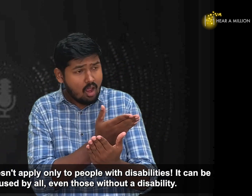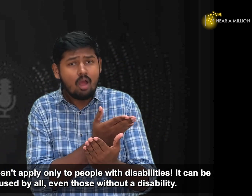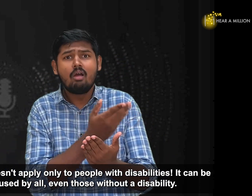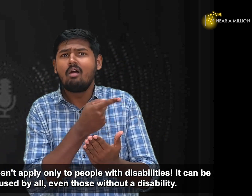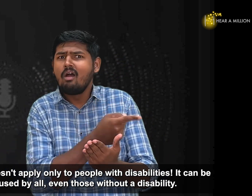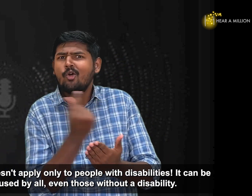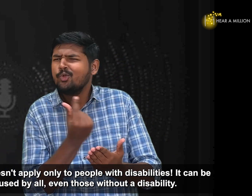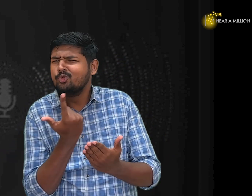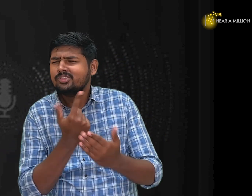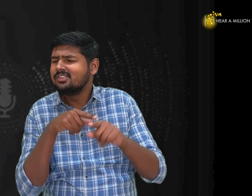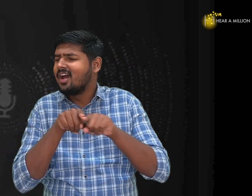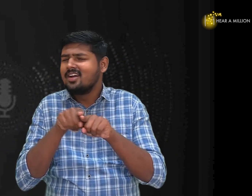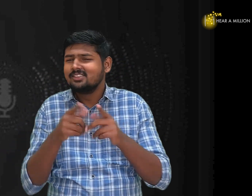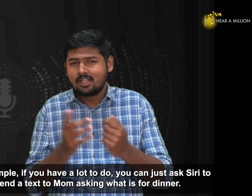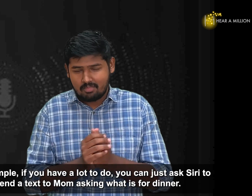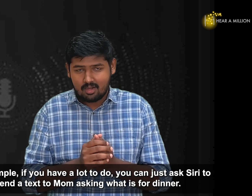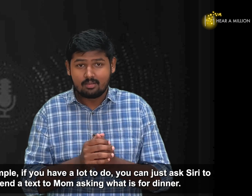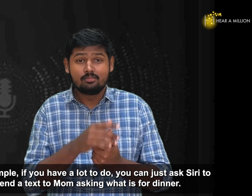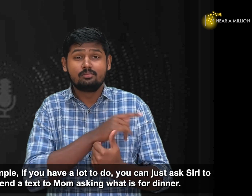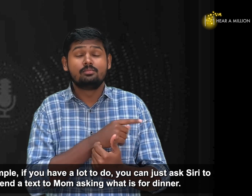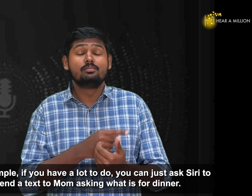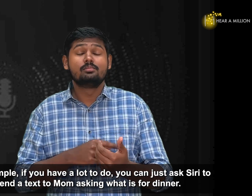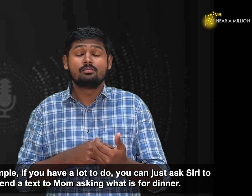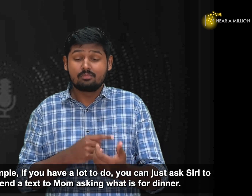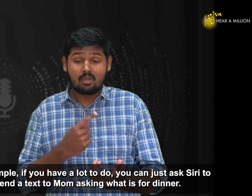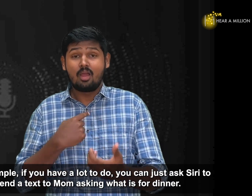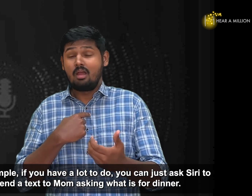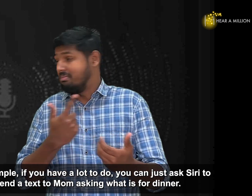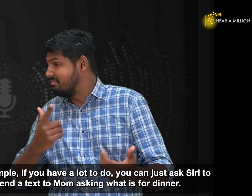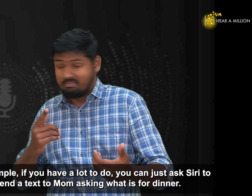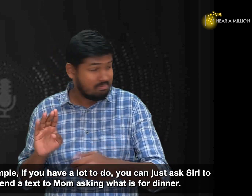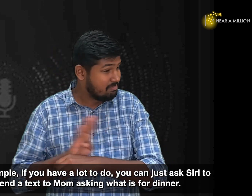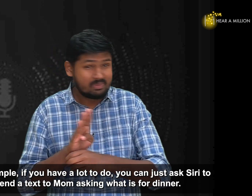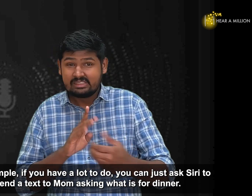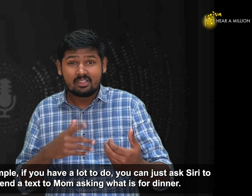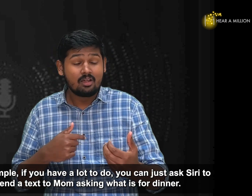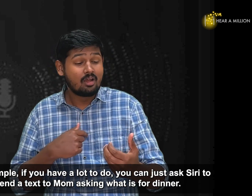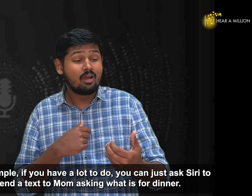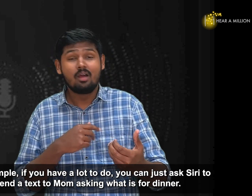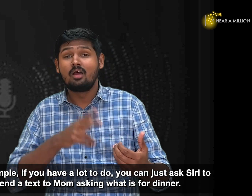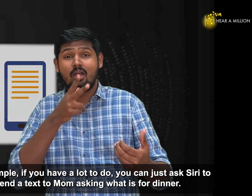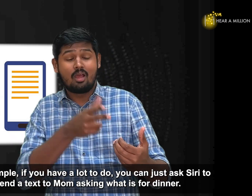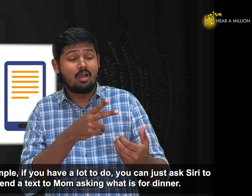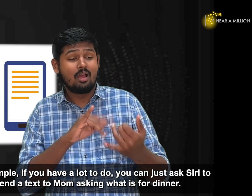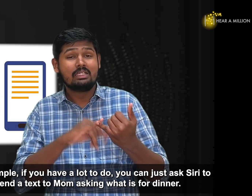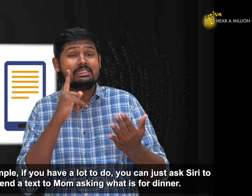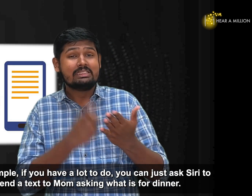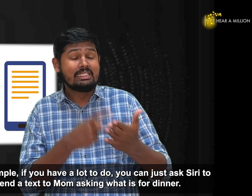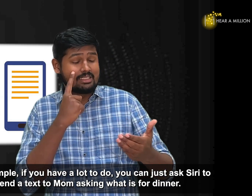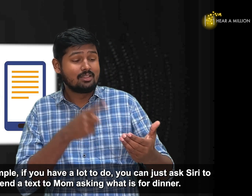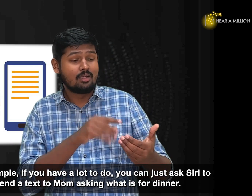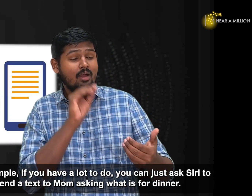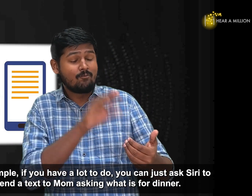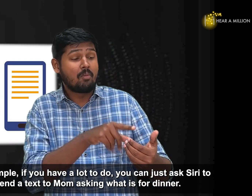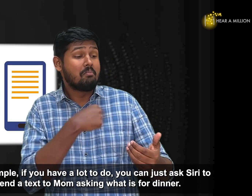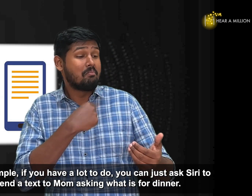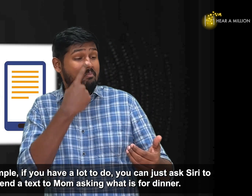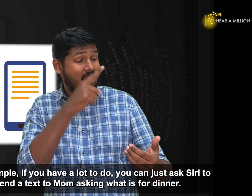यदि आपके पास करने के लिए बहुत कुछ है, तो आप सीरी से माँ को एक संदेश भेजने के